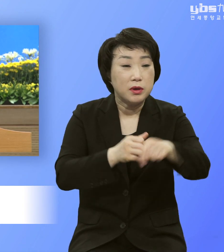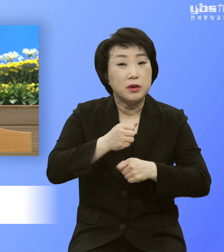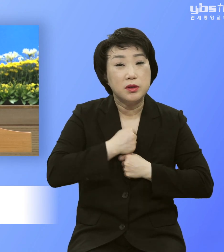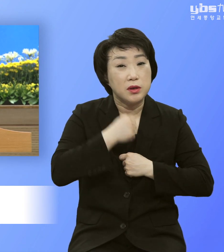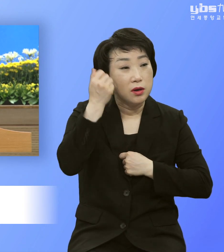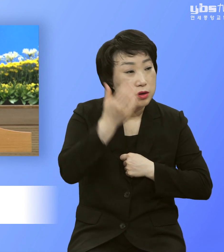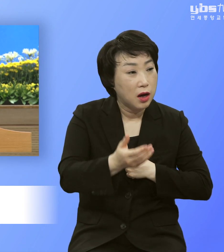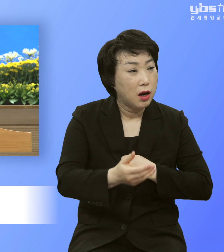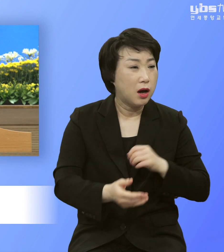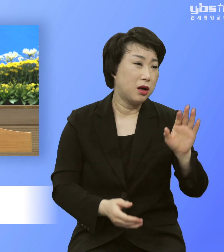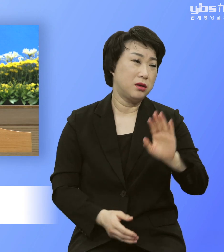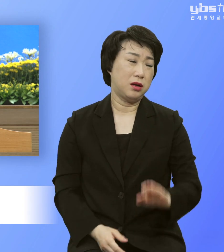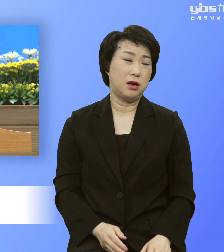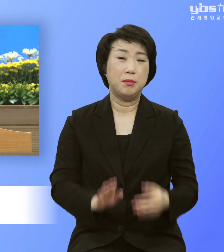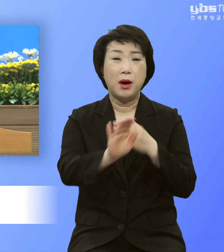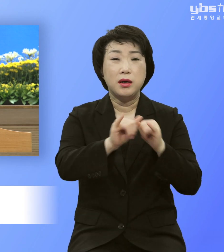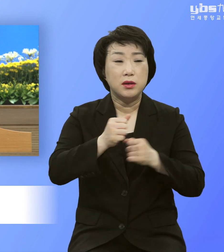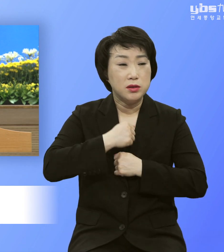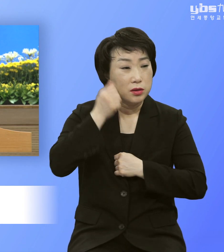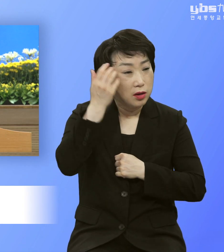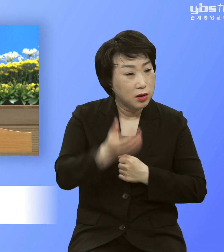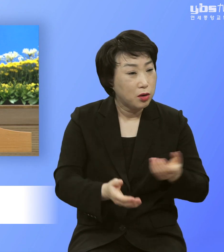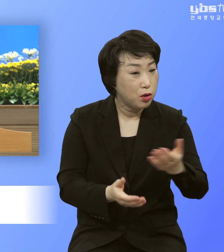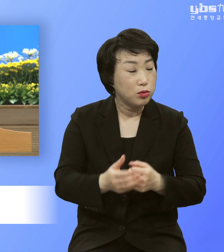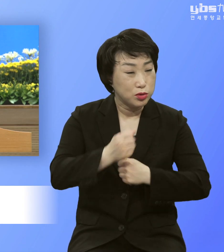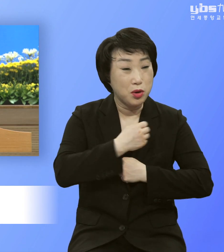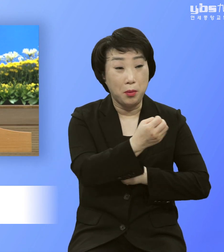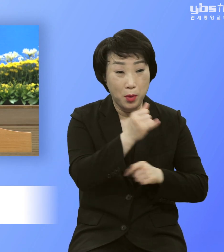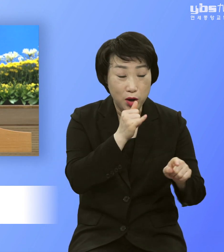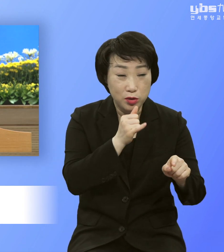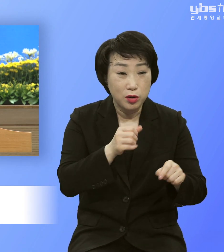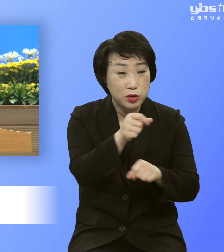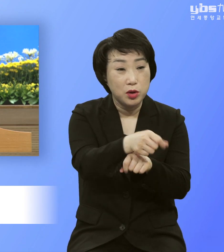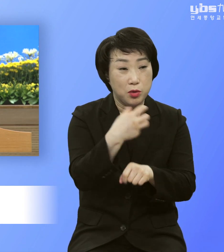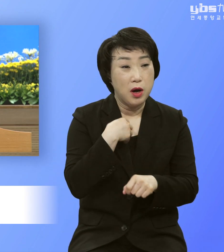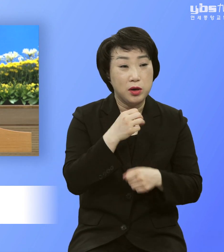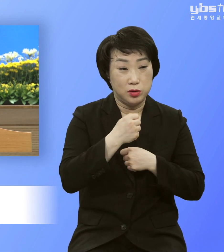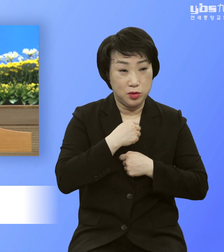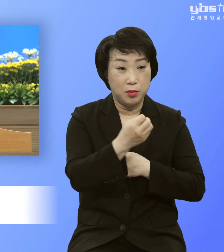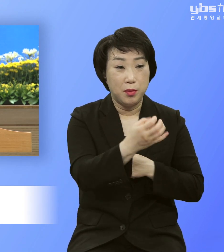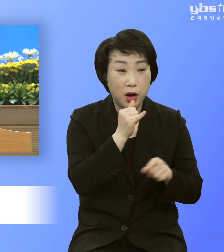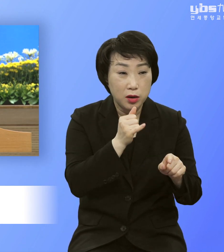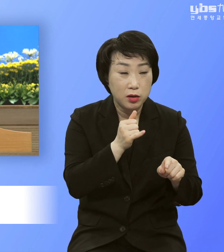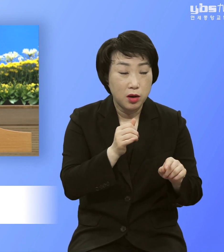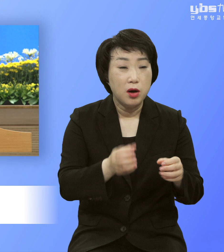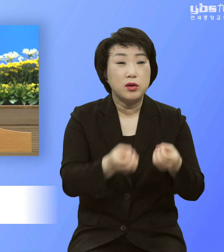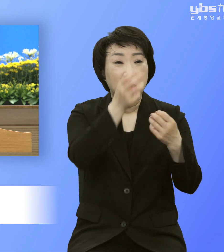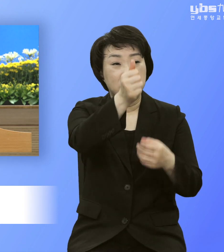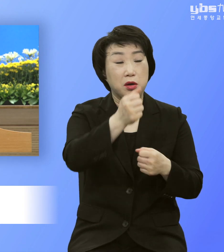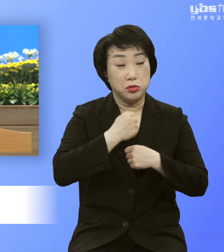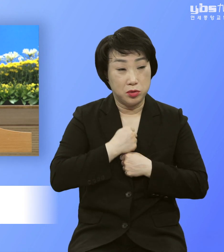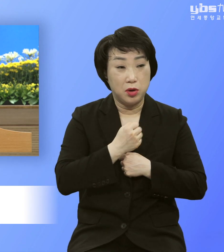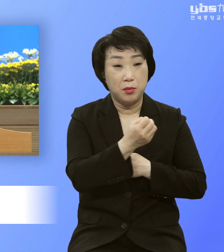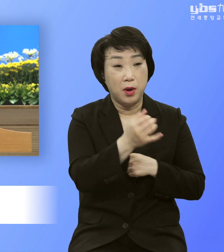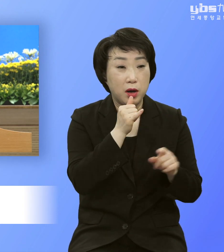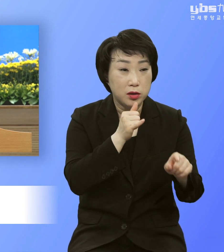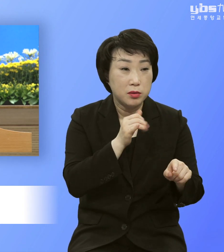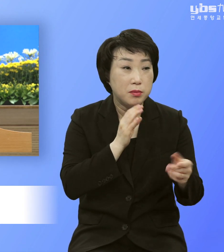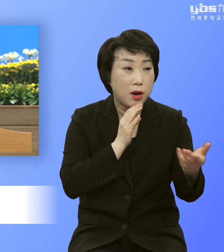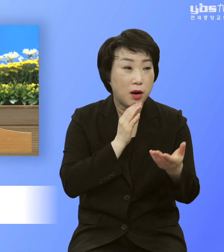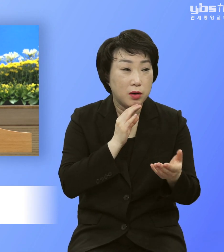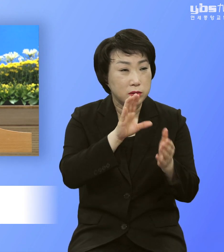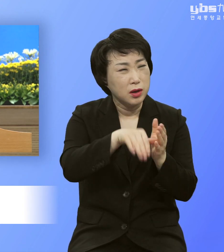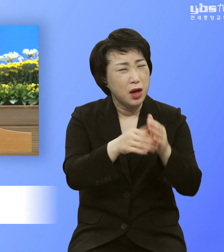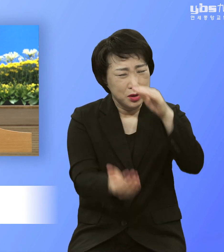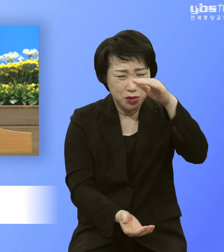지켰더냐? 우리 바리새인도 지켰대요. 서기관도 지켰대요. 예, 제사장도 지켰대요.